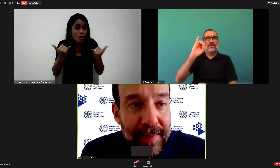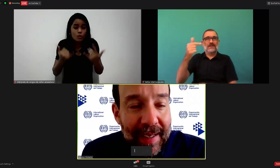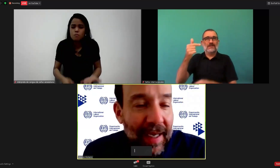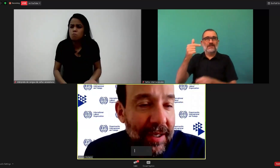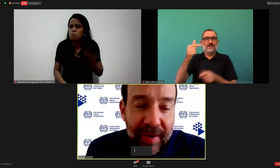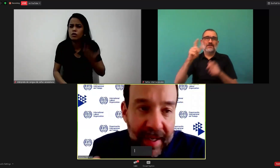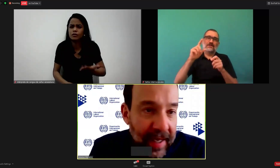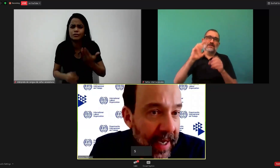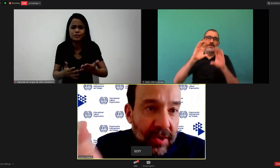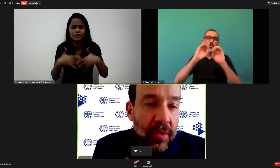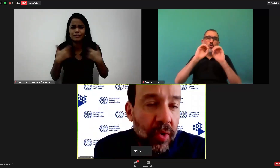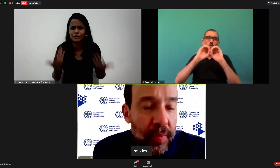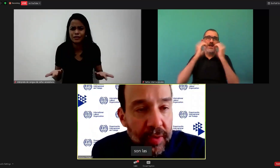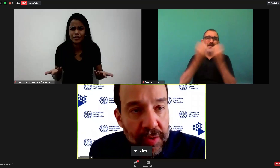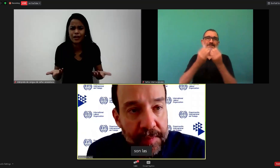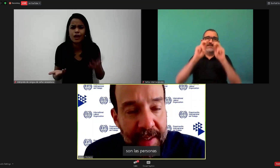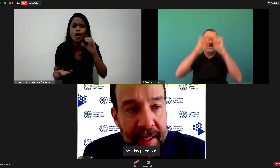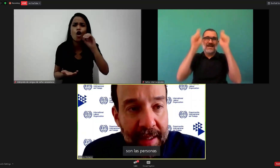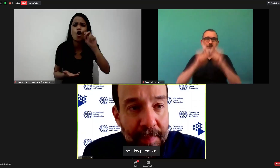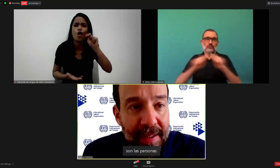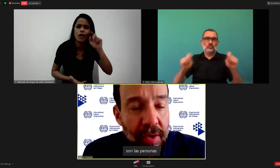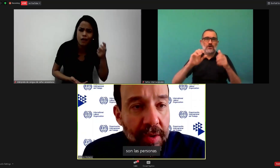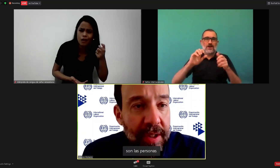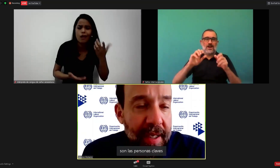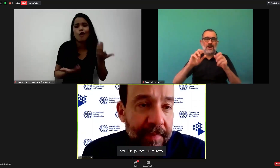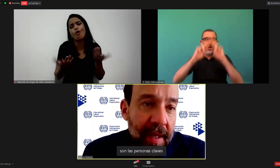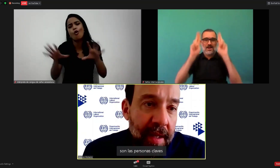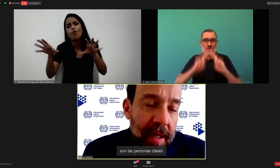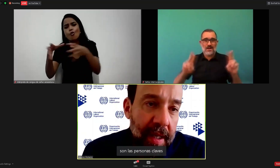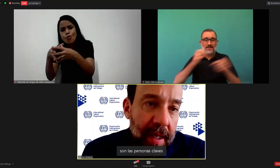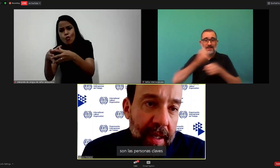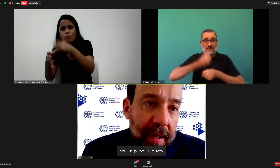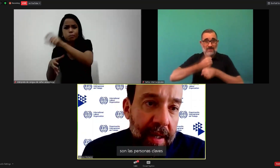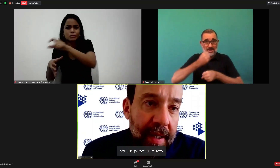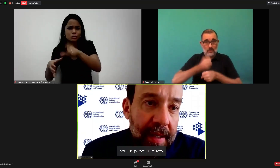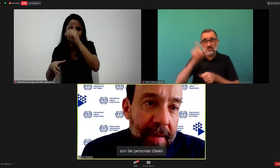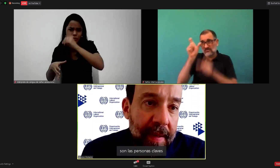para que las ONGs o los grupos de presión